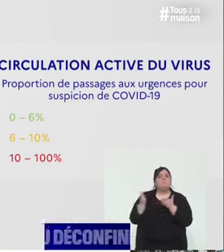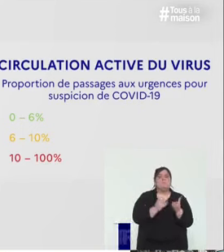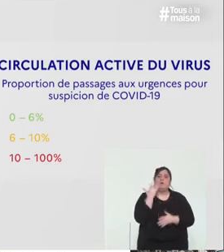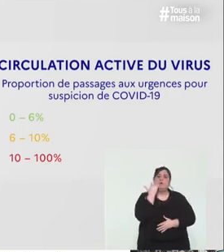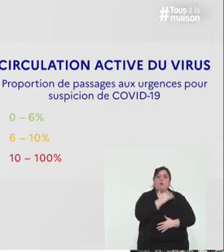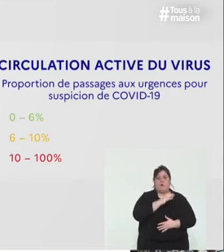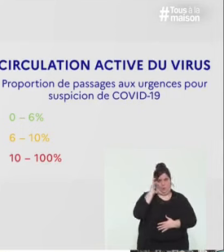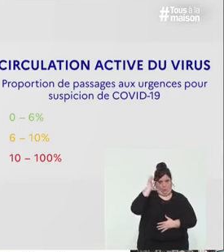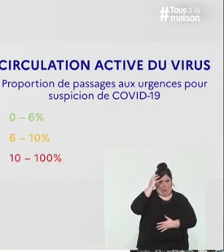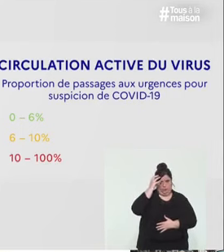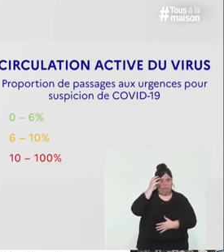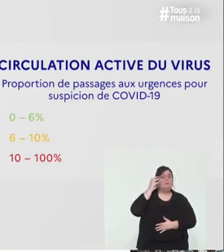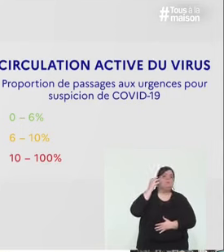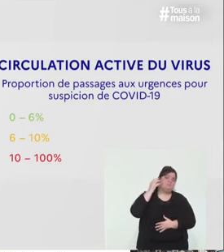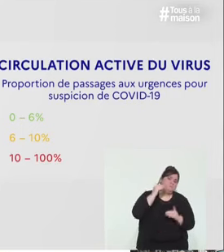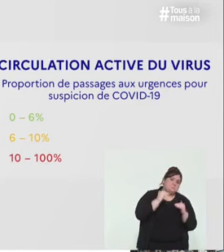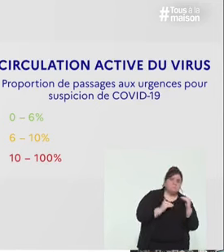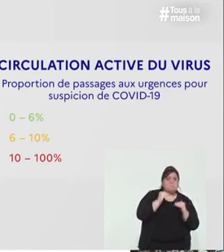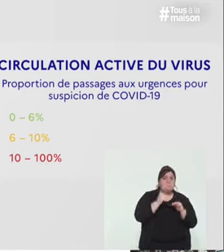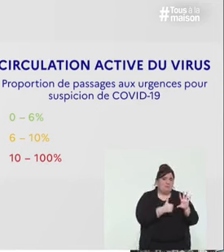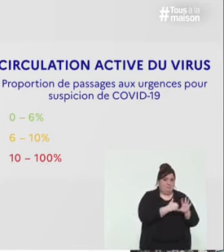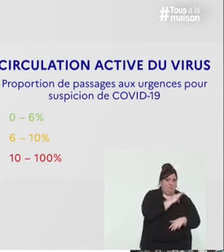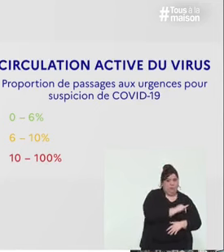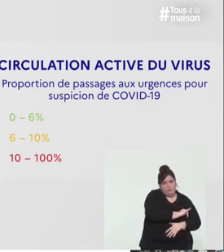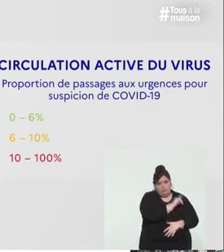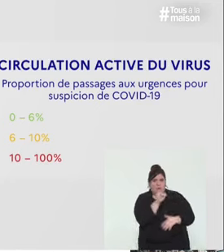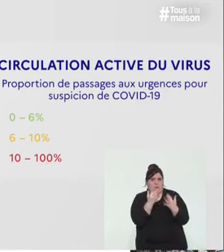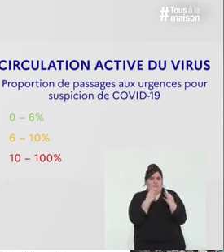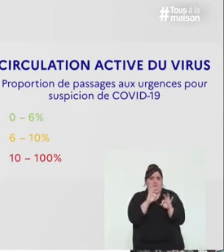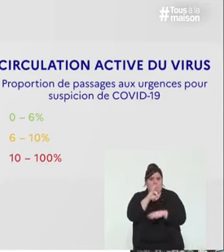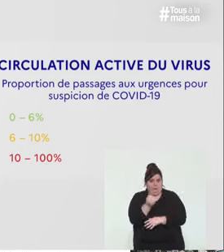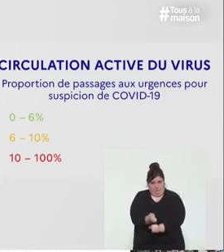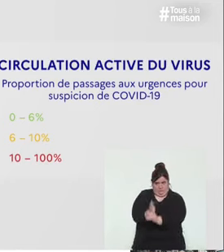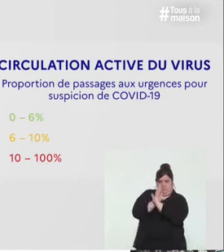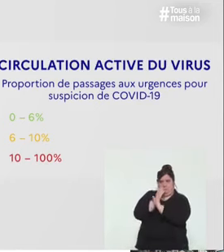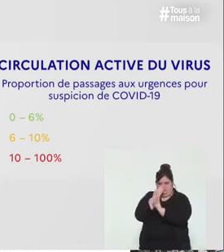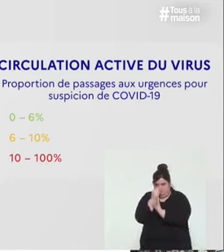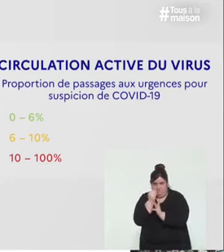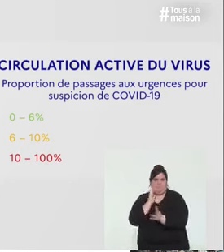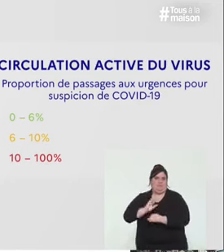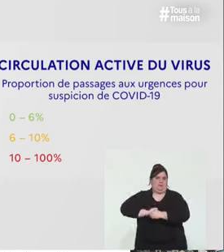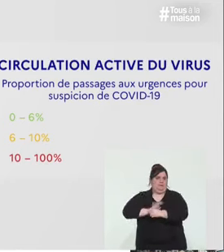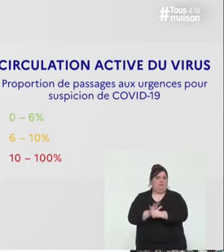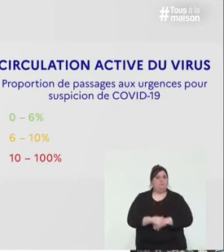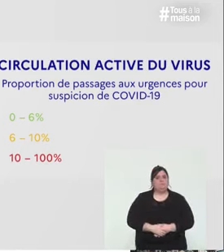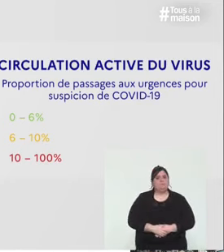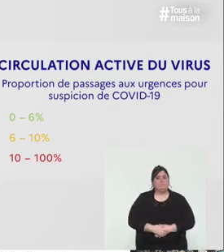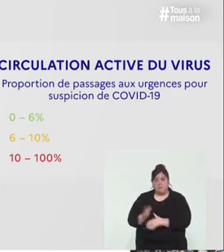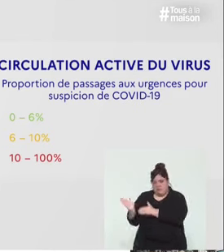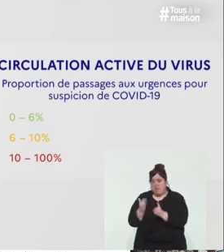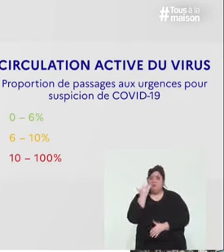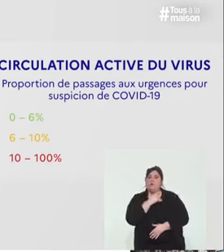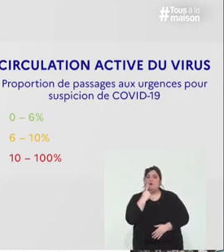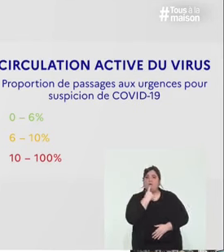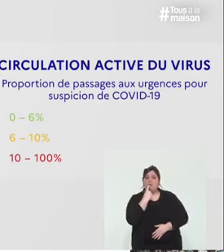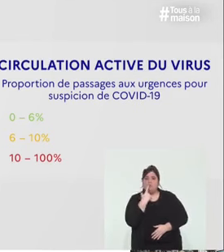orange, cette proportion varie entre 6 et 10% de l'ensemble des passages. Et en rouge, plus de 10% des patients qui